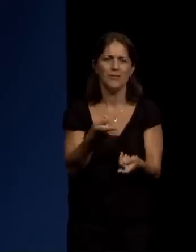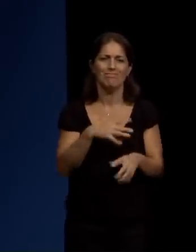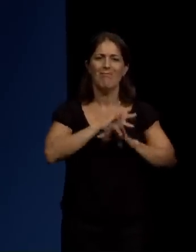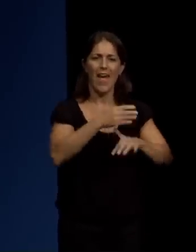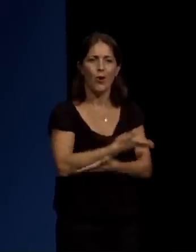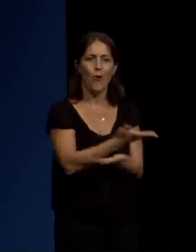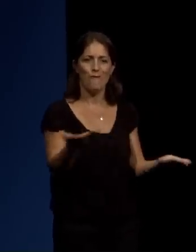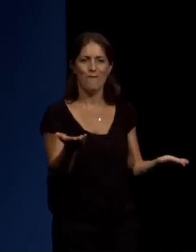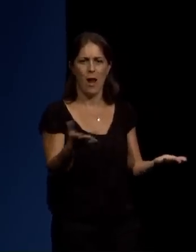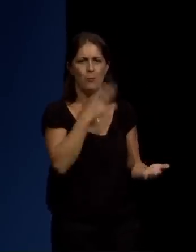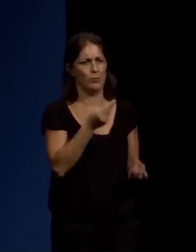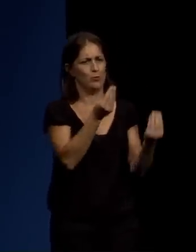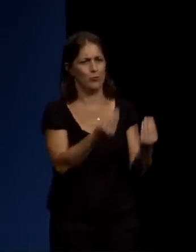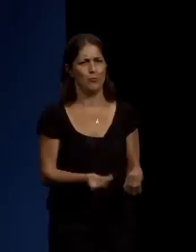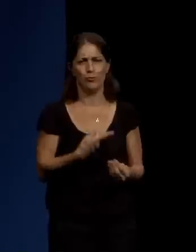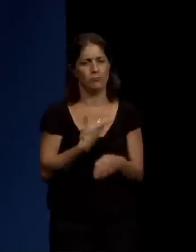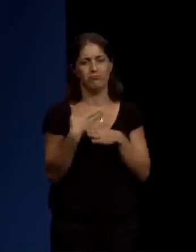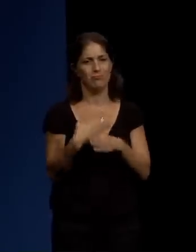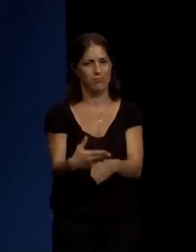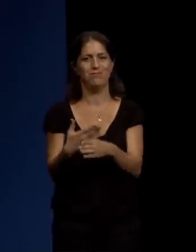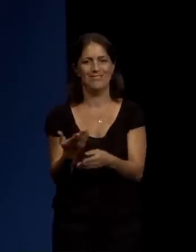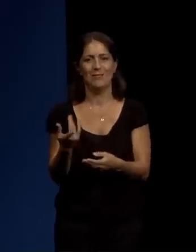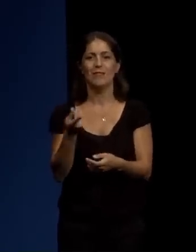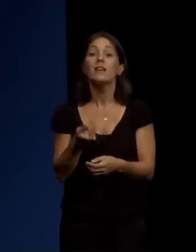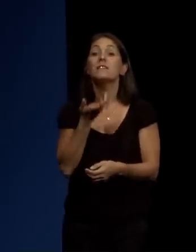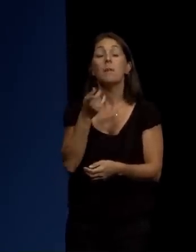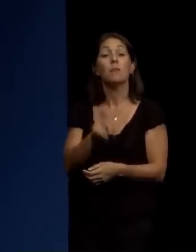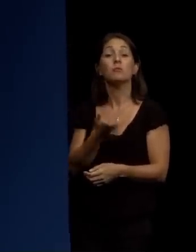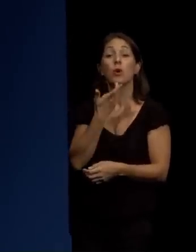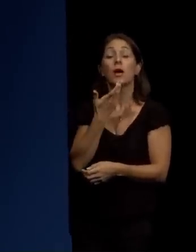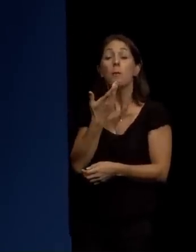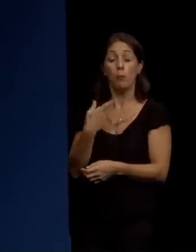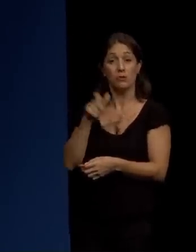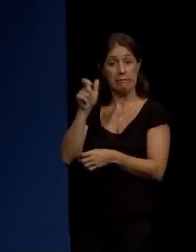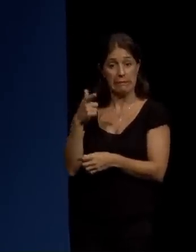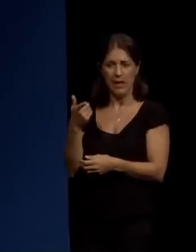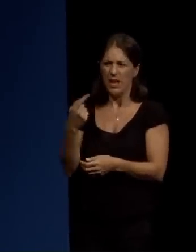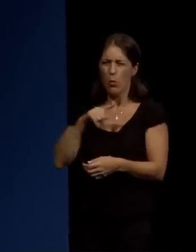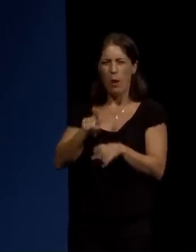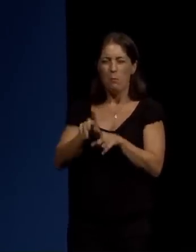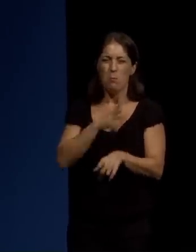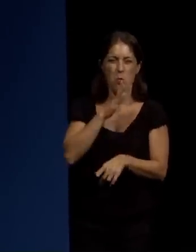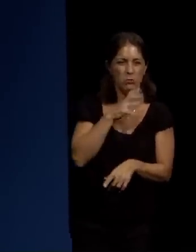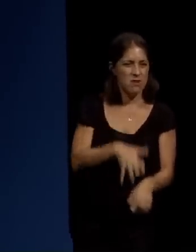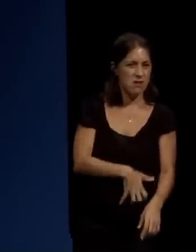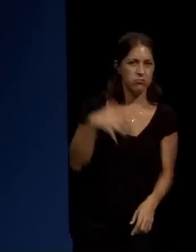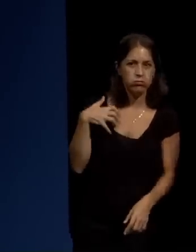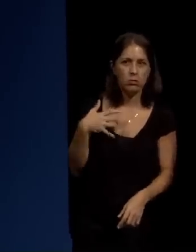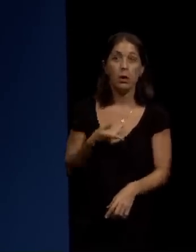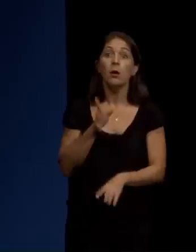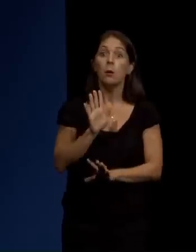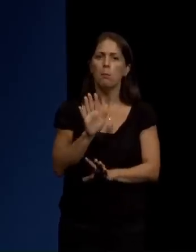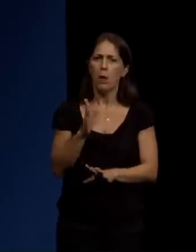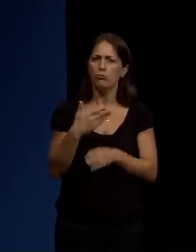Marea. Sobran os motivos, como di esa maravillosa canción de Joaquín Sabina. Sobran os motivos de rabia e de indignación, pero por